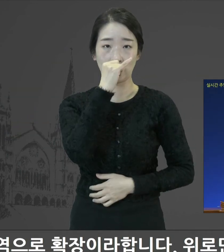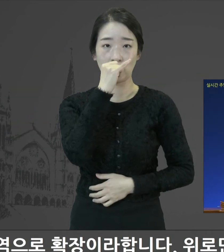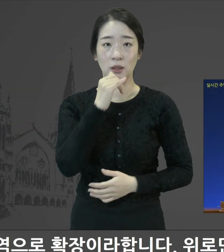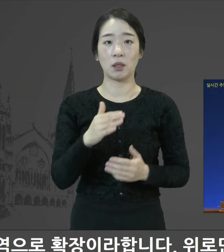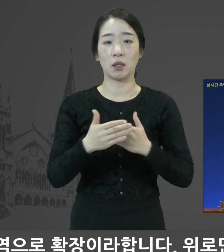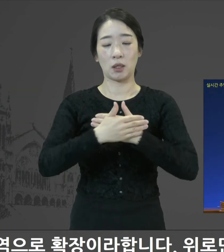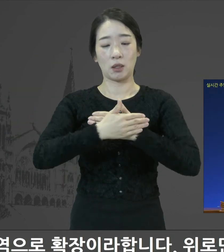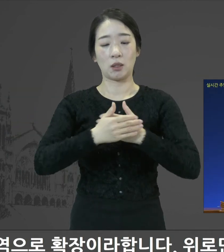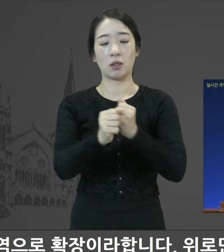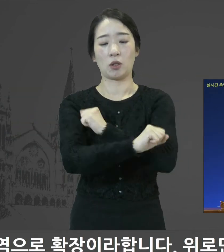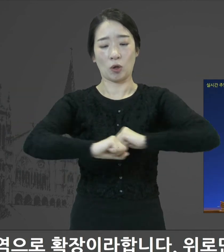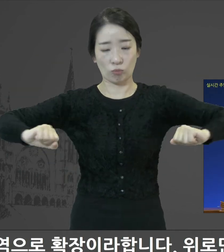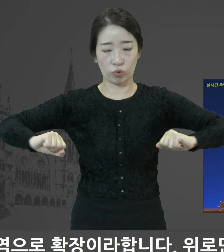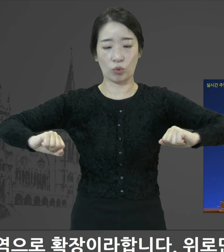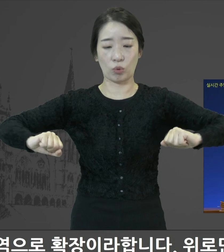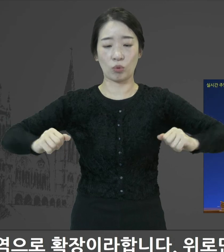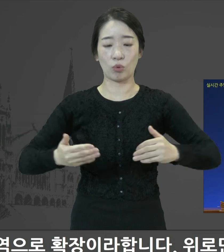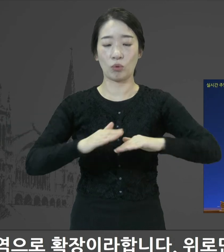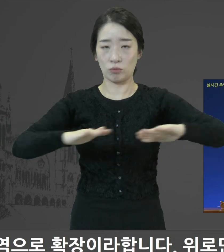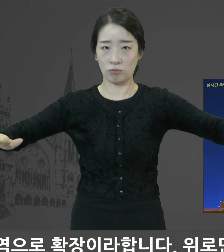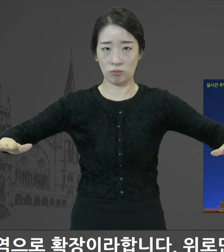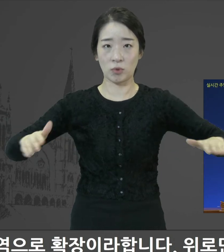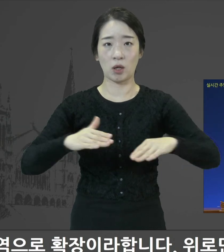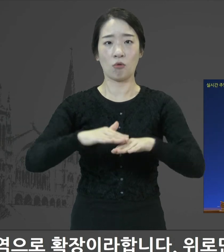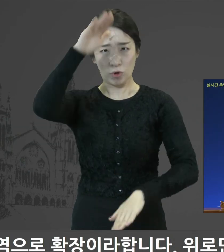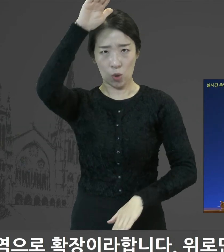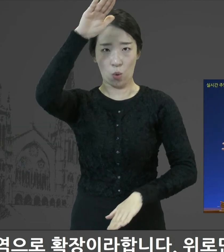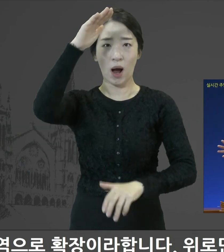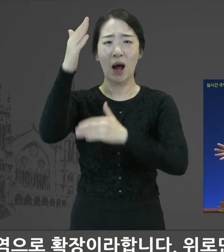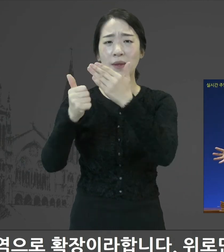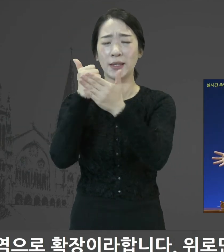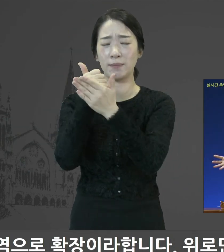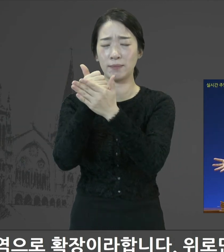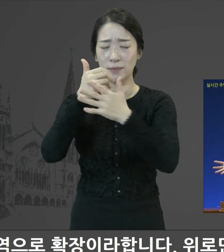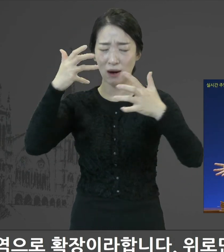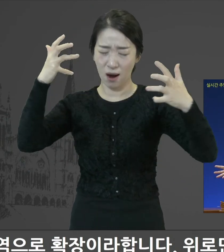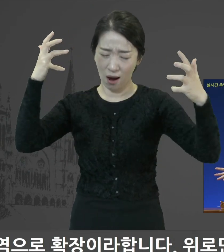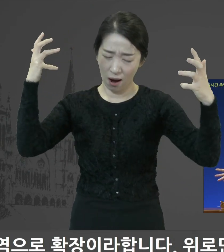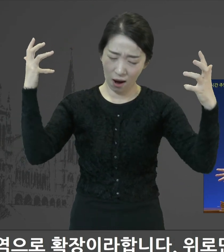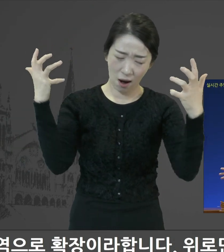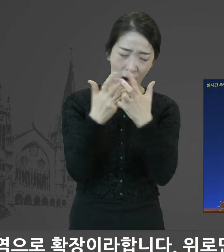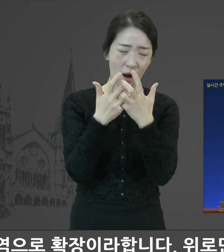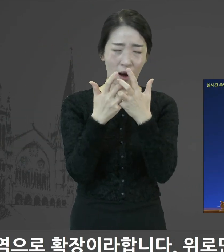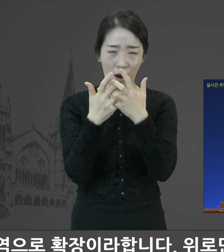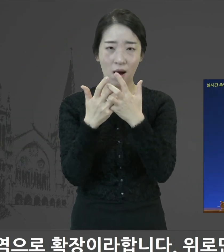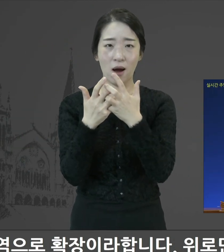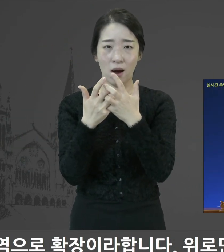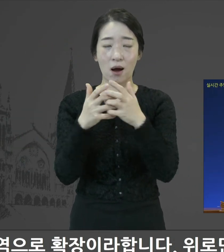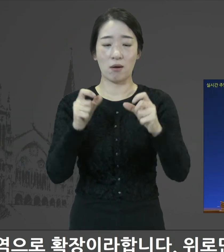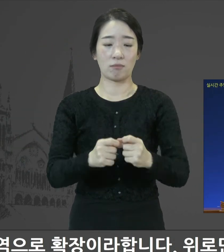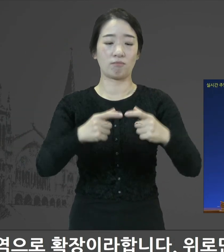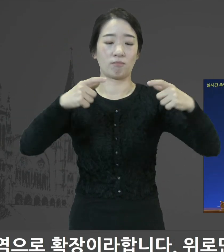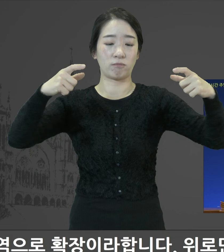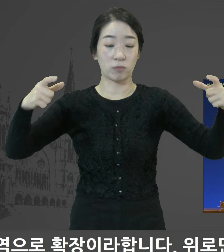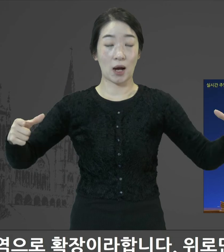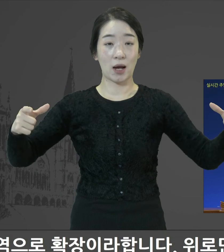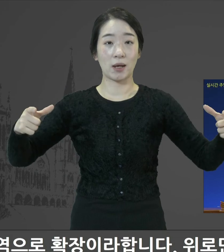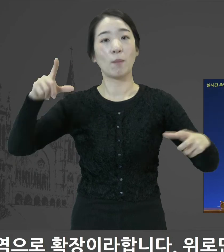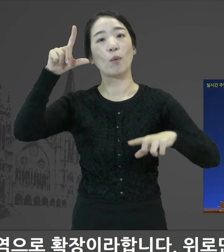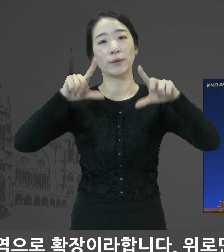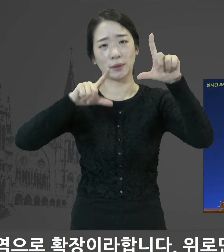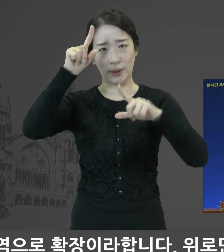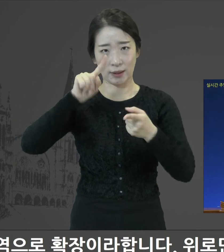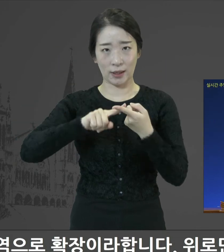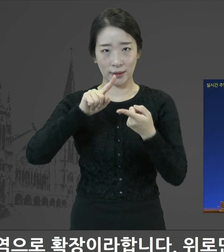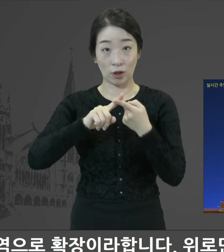옆으로, 길이로, 위로, 아래로 하나님을 최대한 확장시키는 모습을 여기서 마리아가